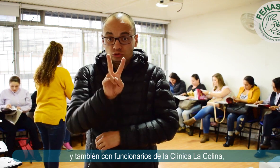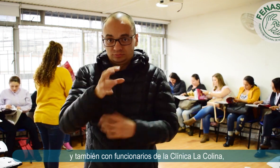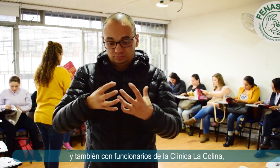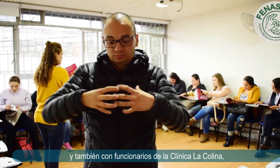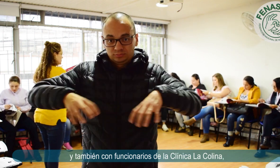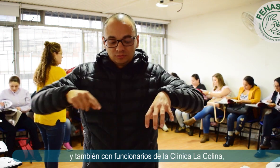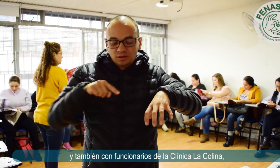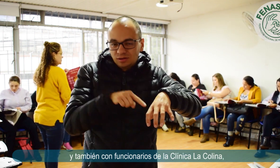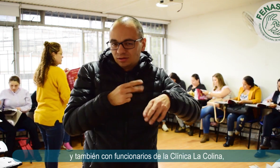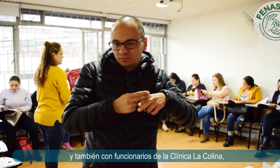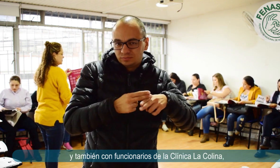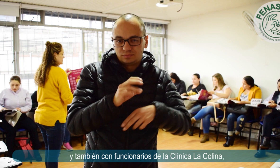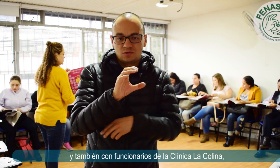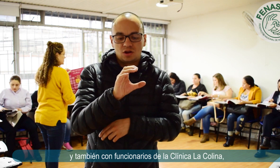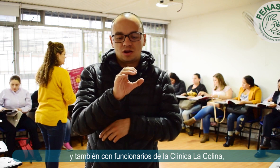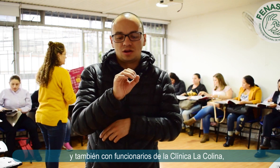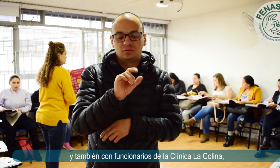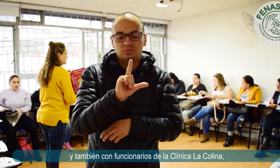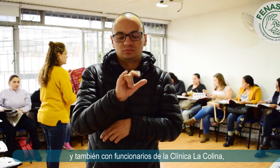funcionarios de la clínica La Colina.